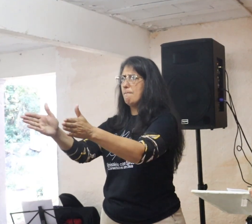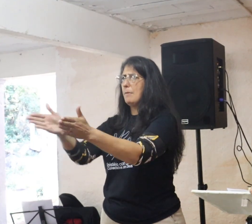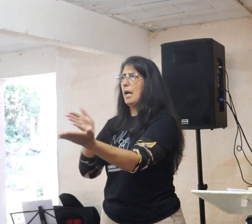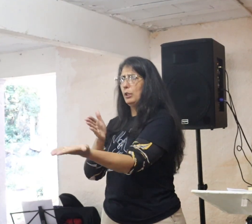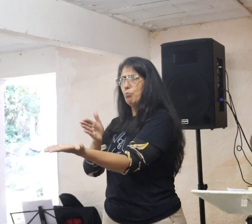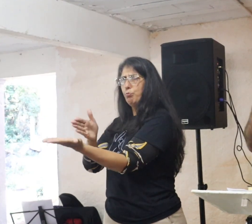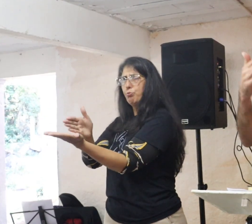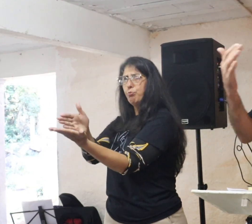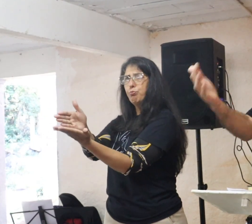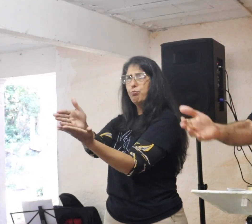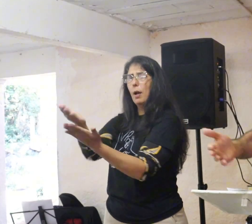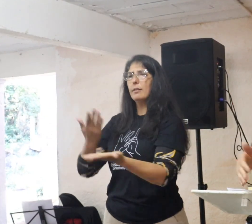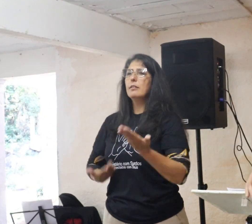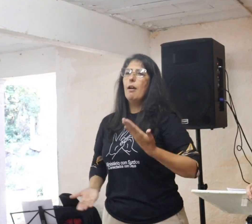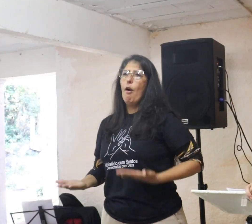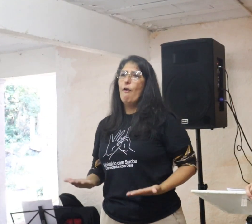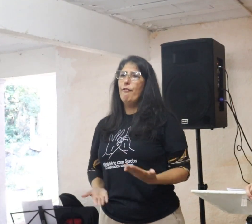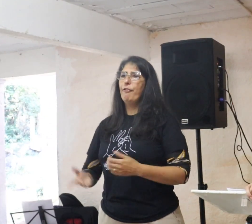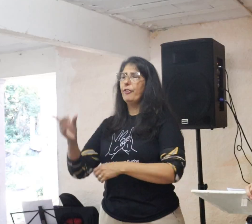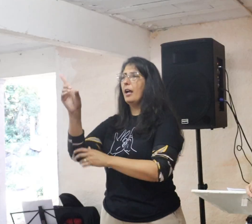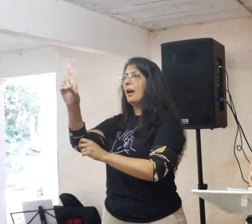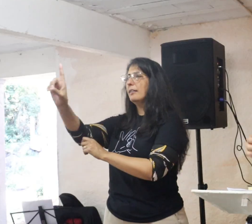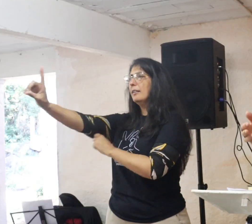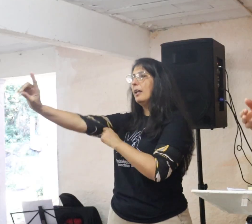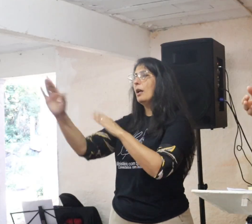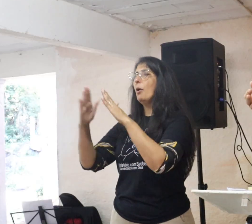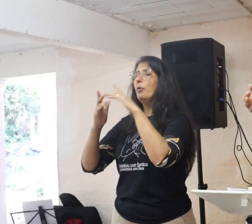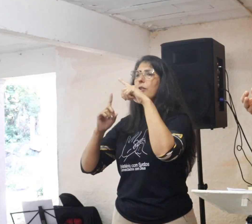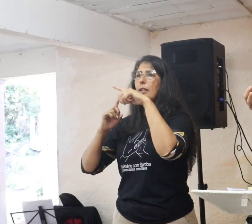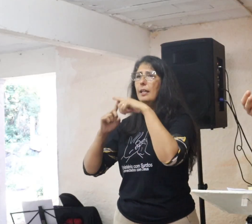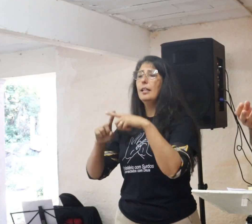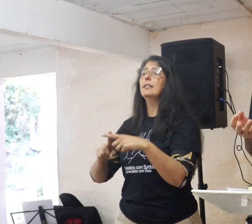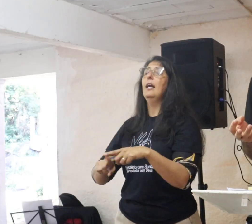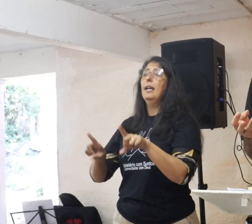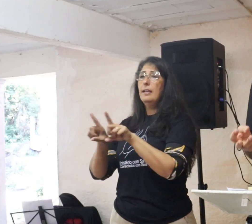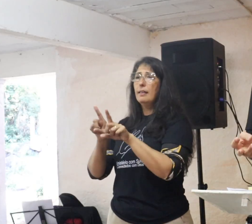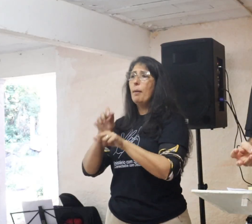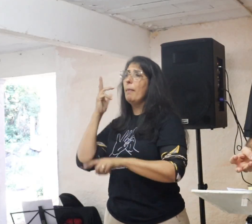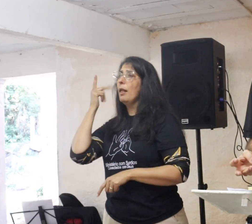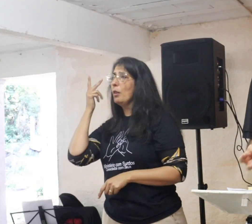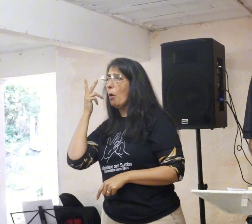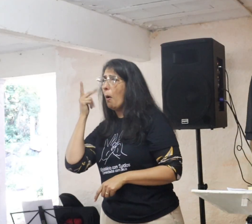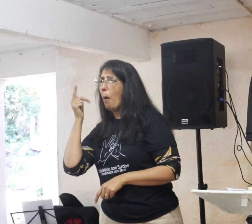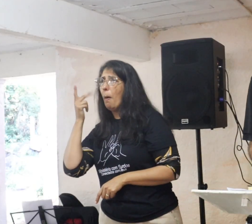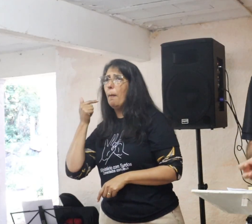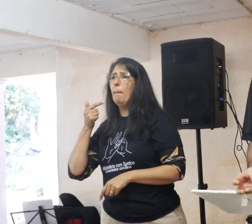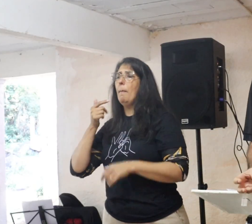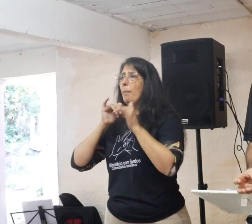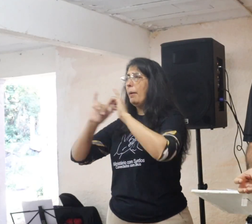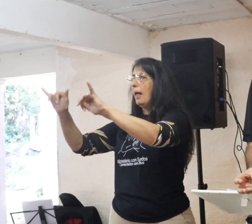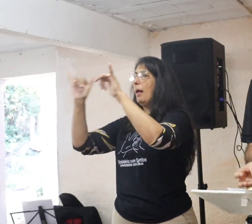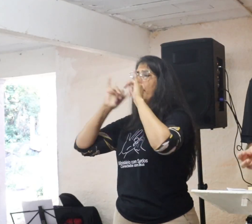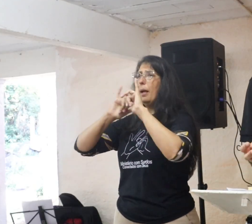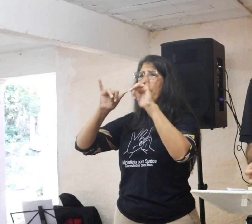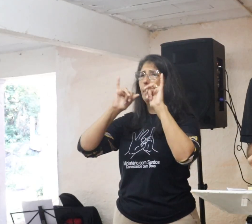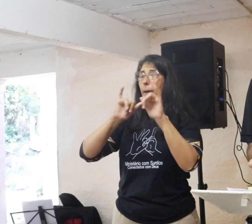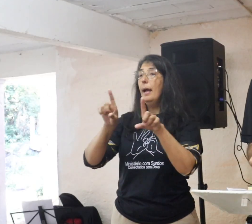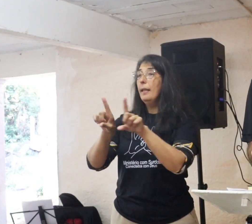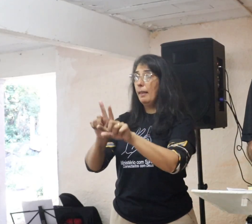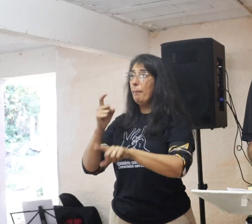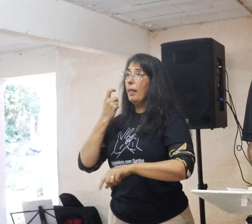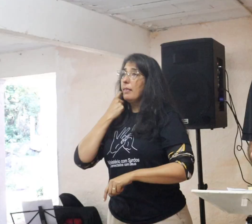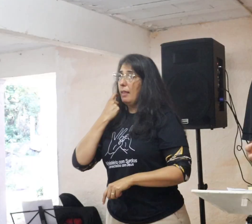igreja. E naturalmente, falando do Senhor para outros. Então nós falamos, né, na sexta-feira o